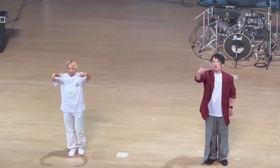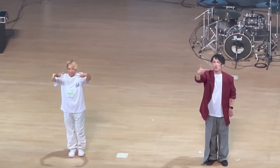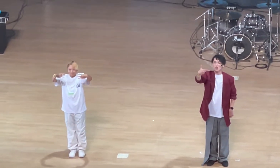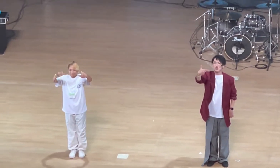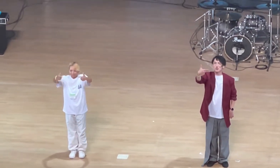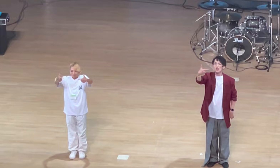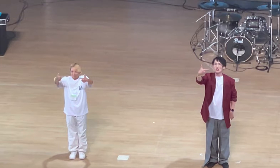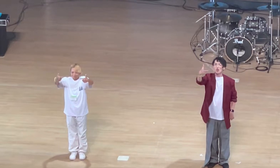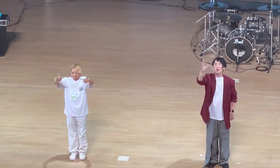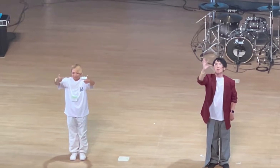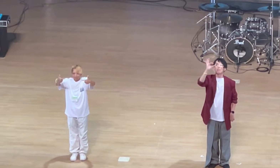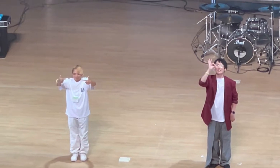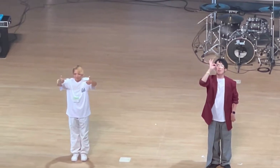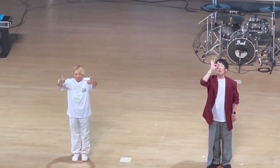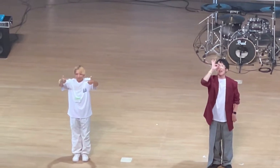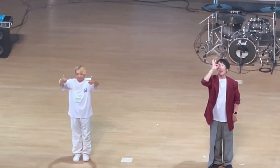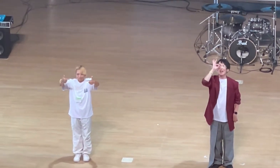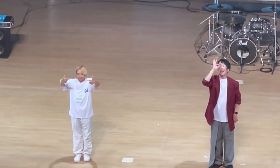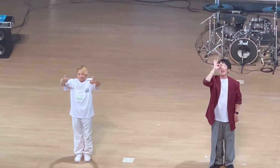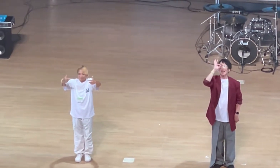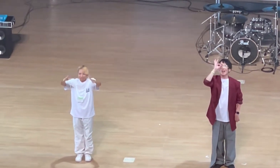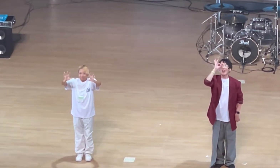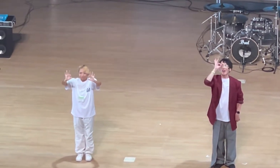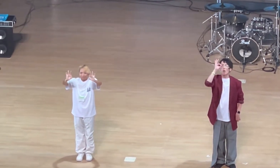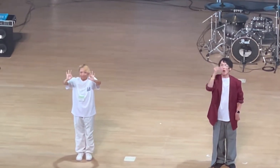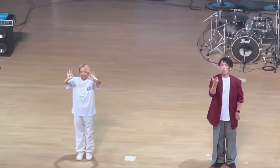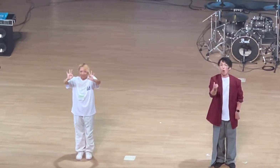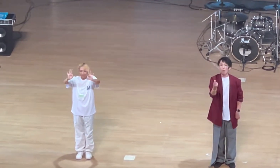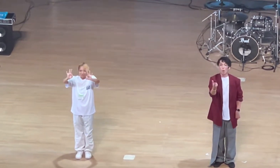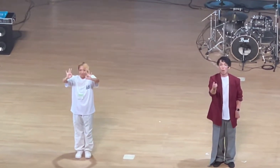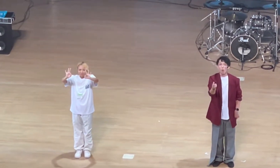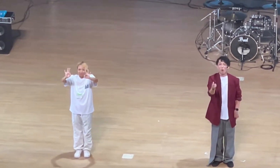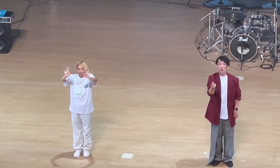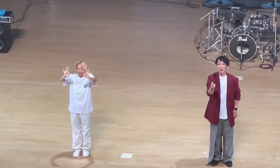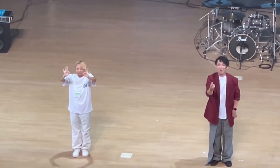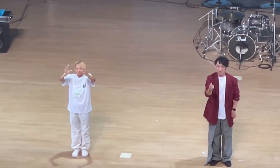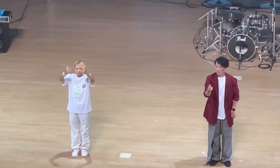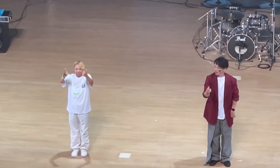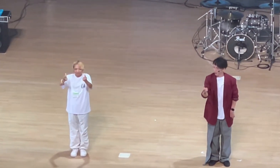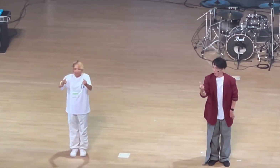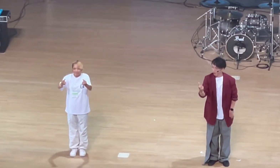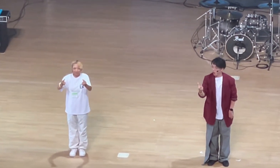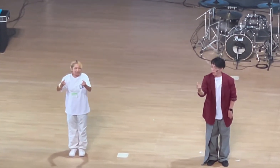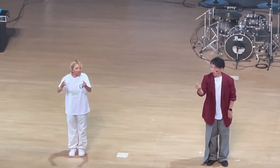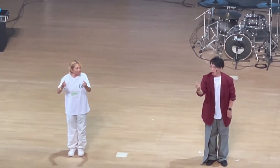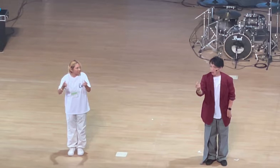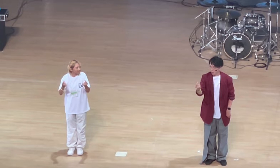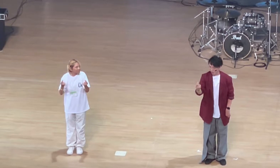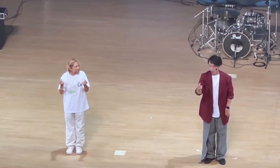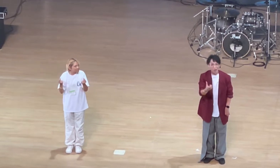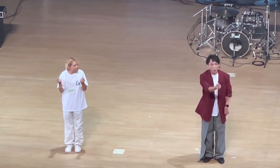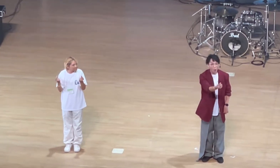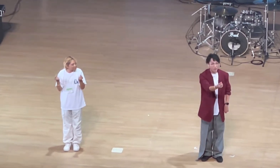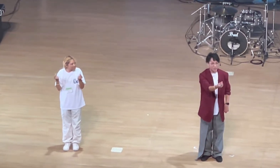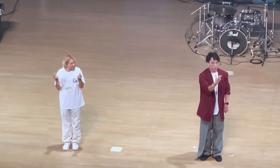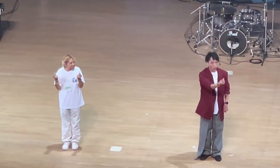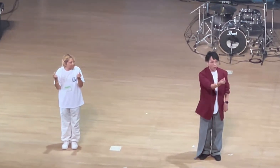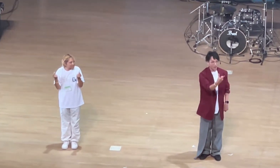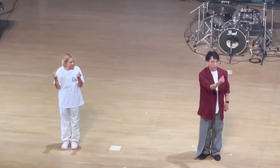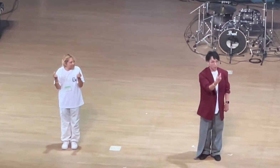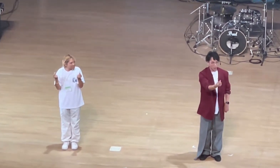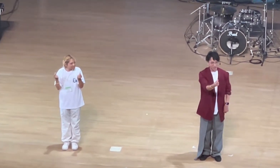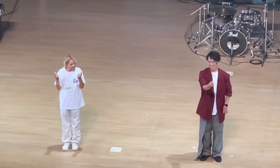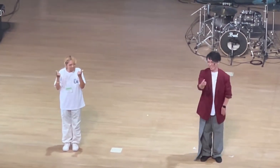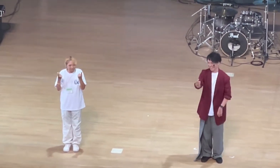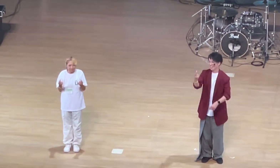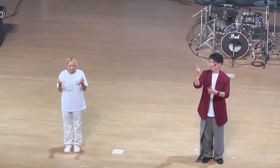む、めのむめ、もは、も、も、も、うん、そう。僕もとか、俺もとか、